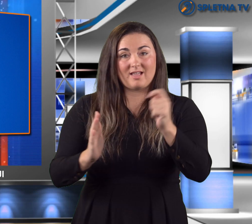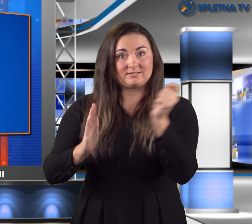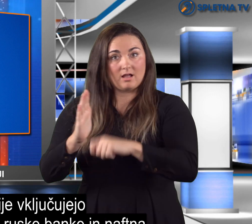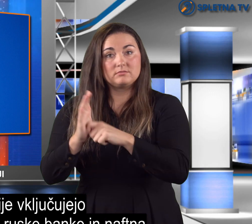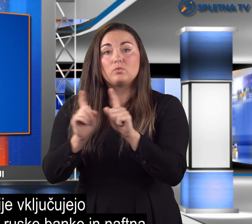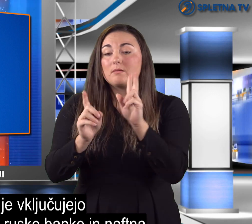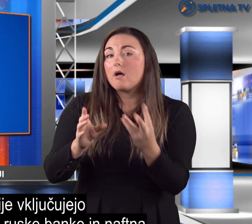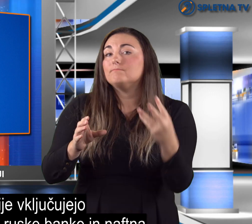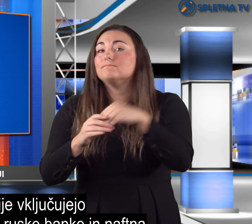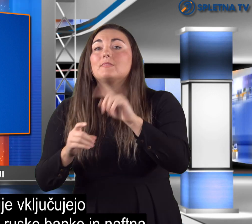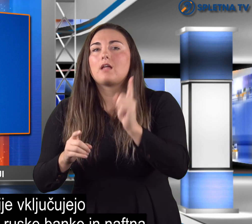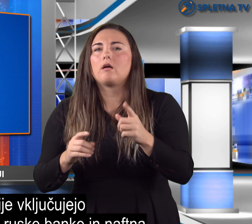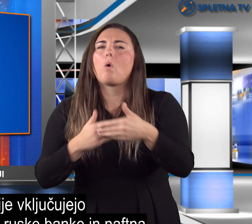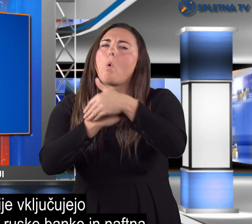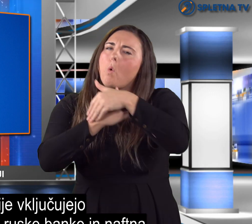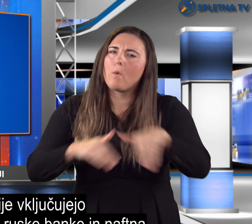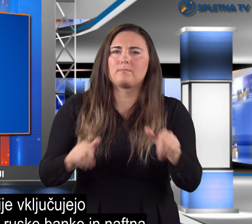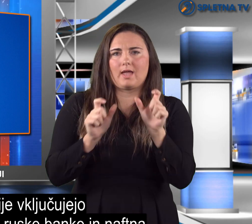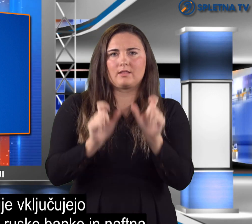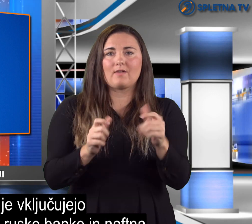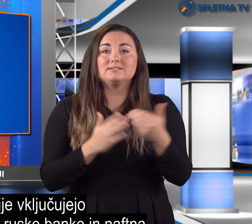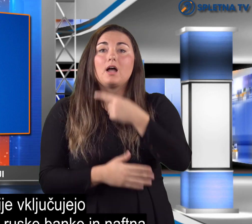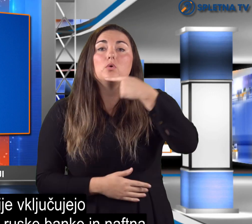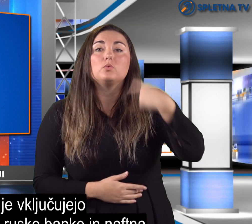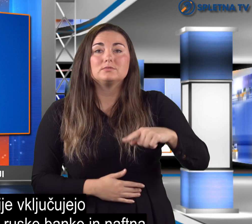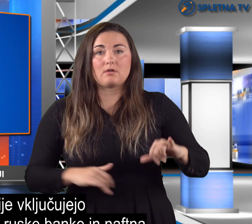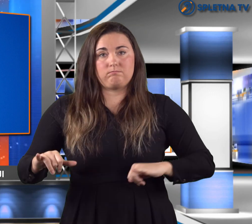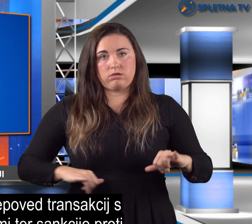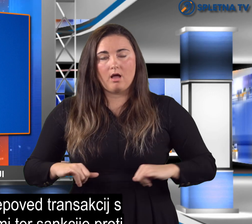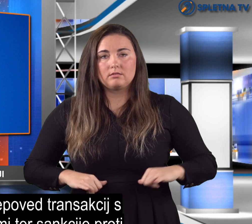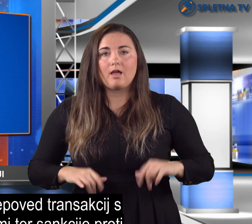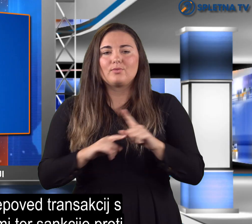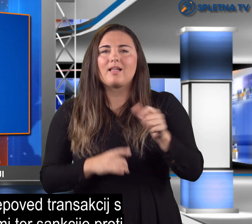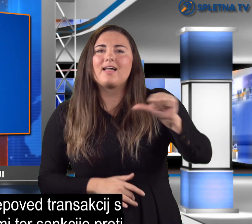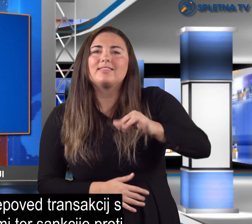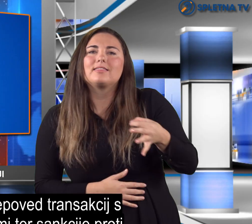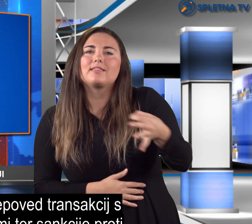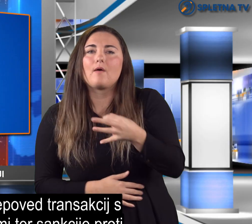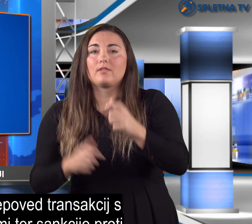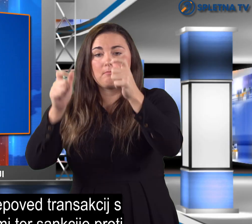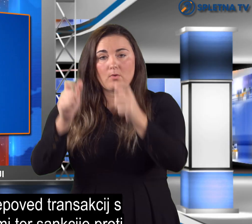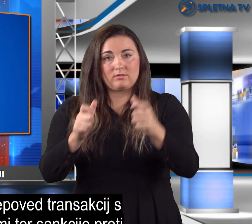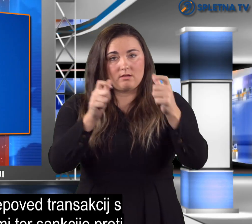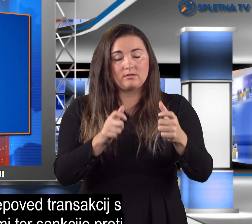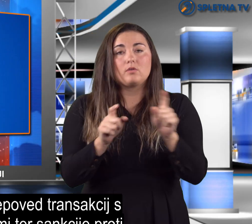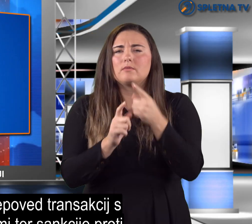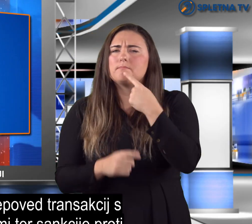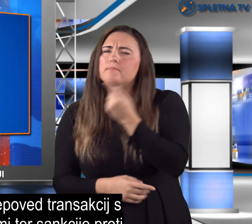Sankcije vključujejo tudi omejitve za ruske banke in naftna podjetja, prepoved transakcij s kriptovalutami